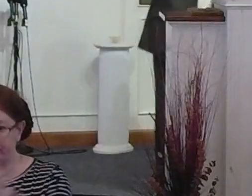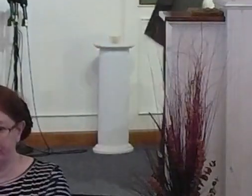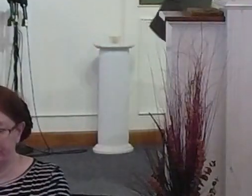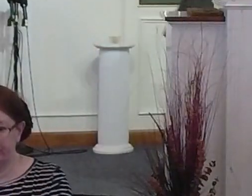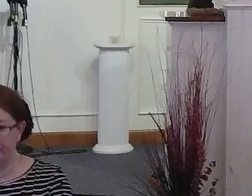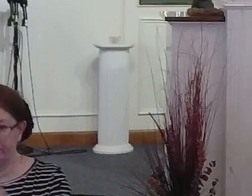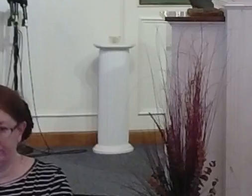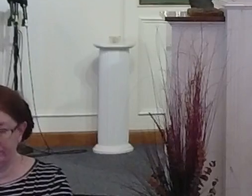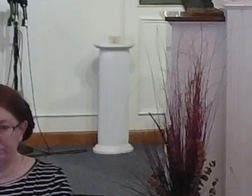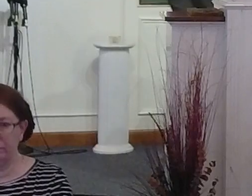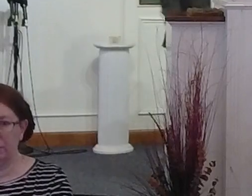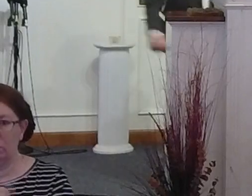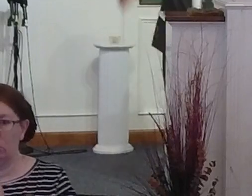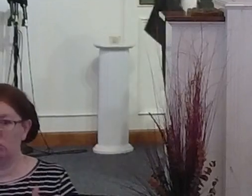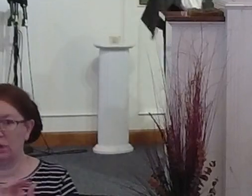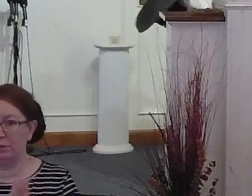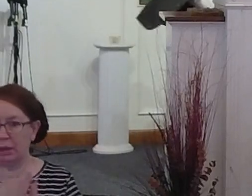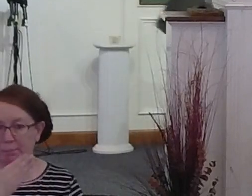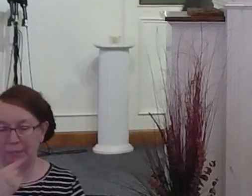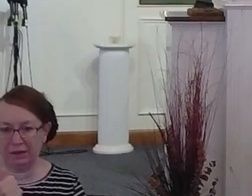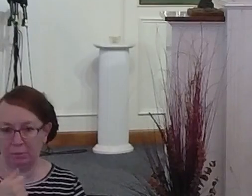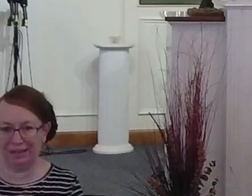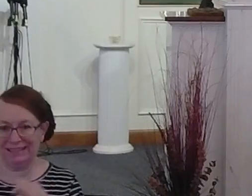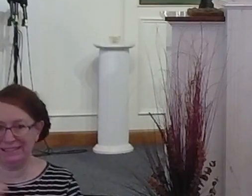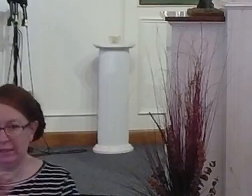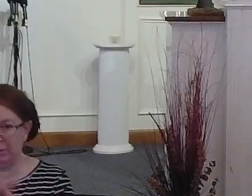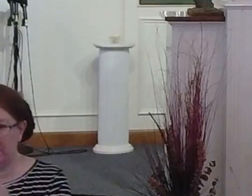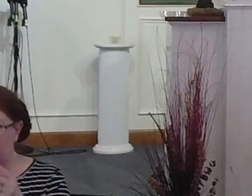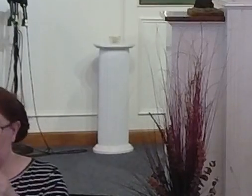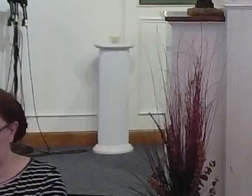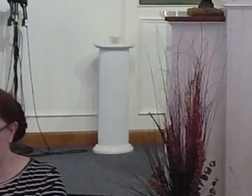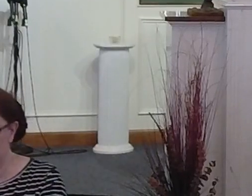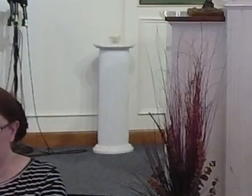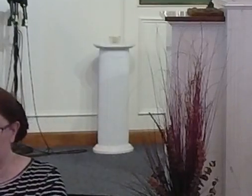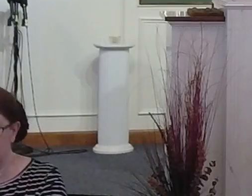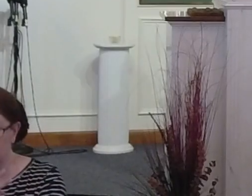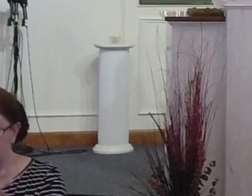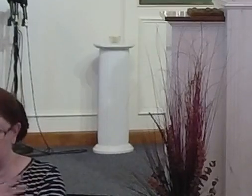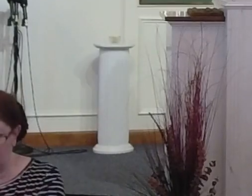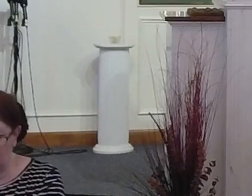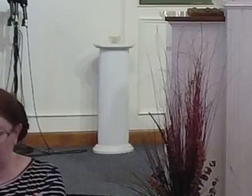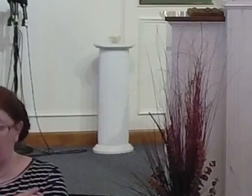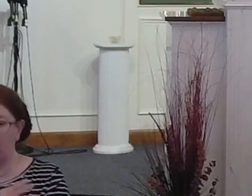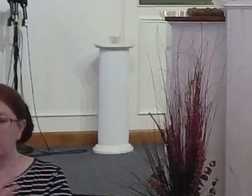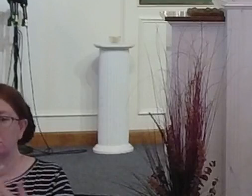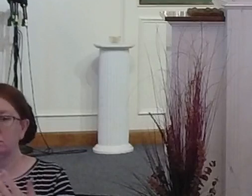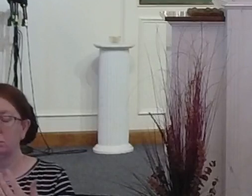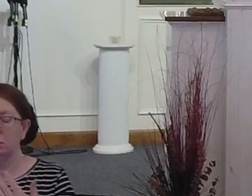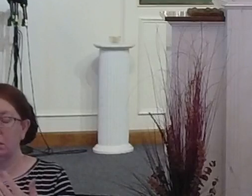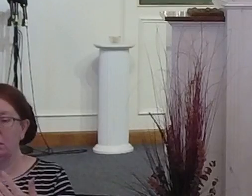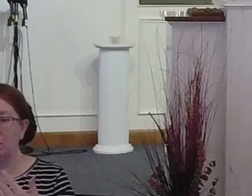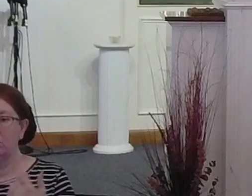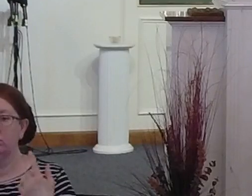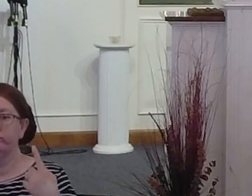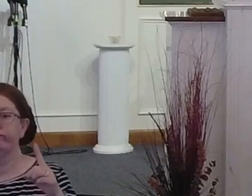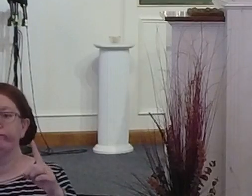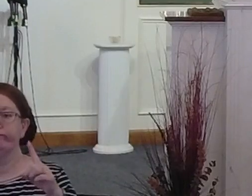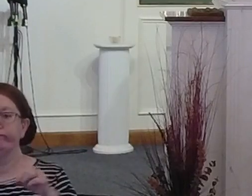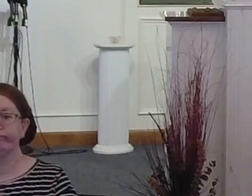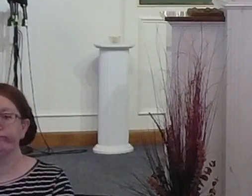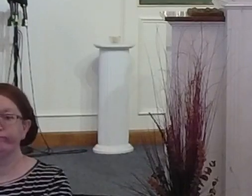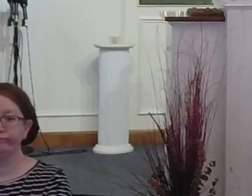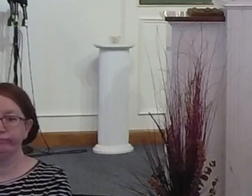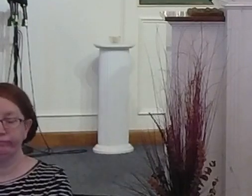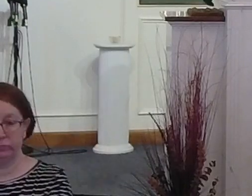tratábamos de quitarnos una, otra más venía. Cada vez que nosotros tratábamos de tratar de estar mejor, nos poníamos peor. Pero